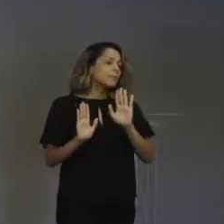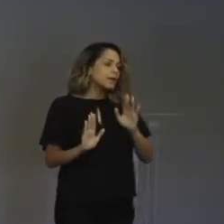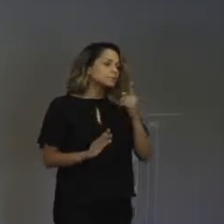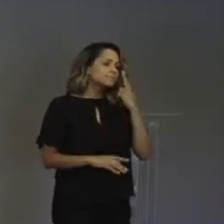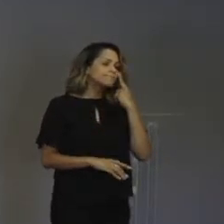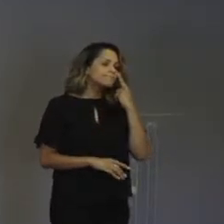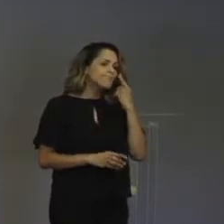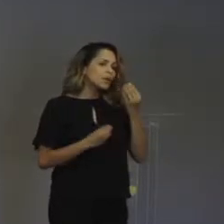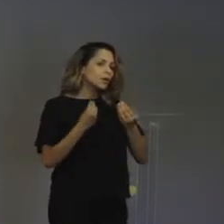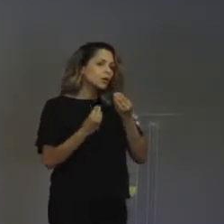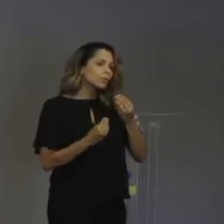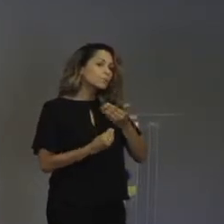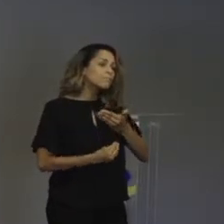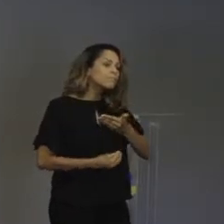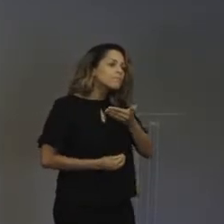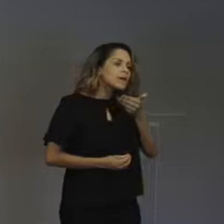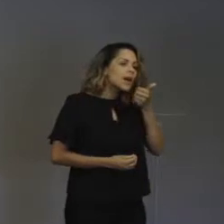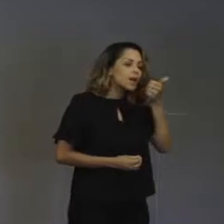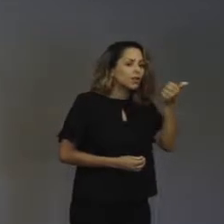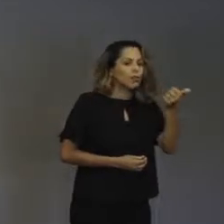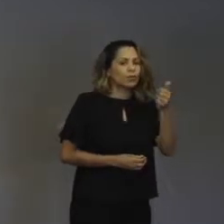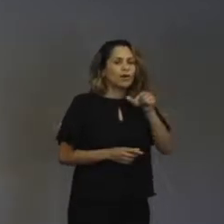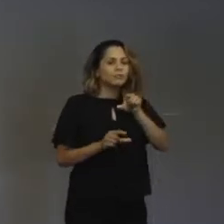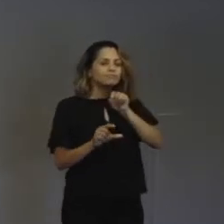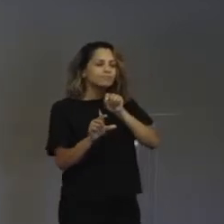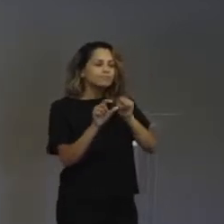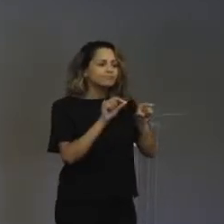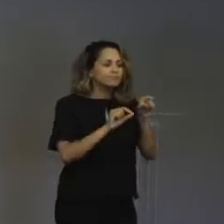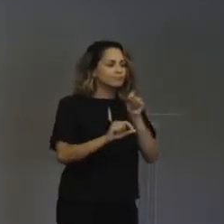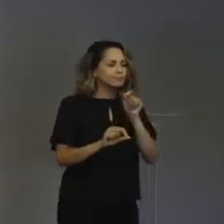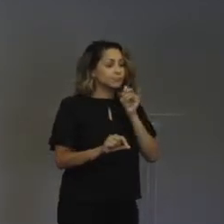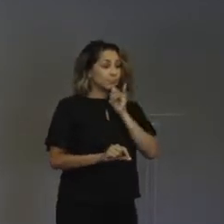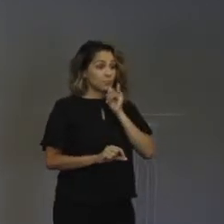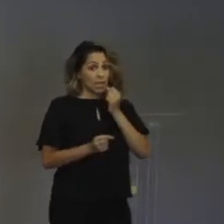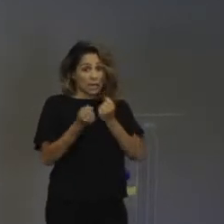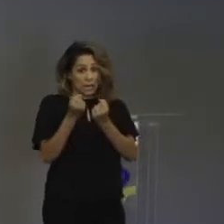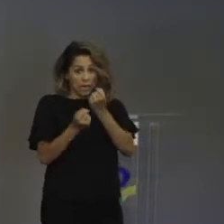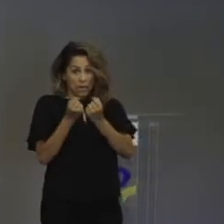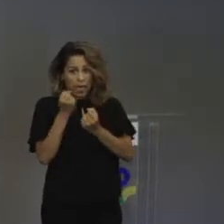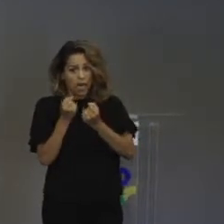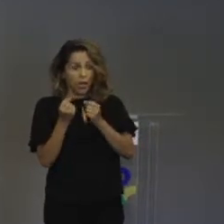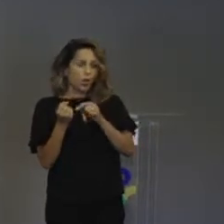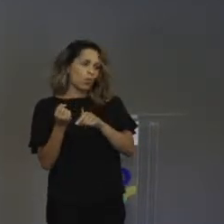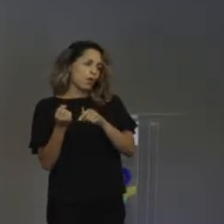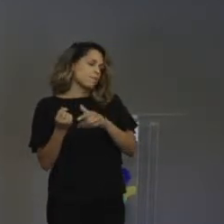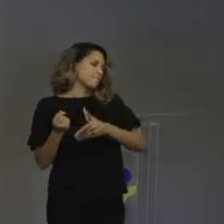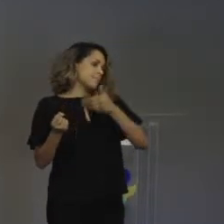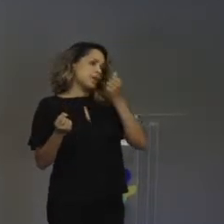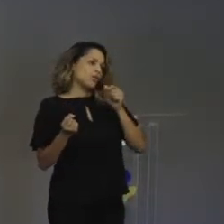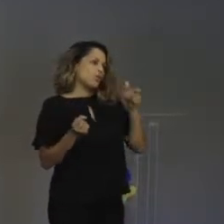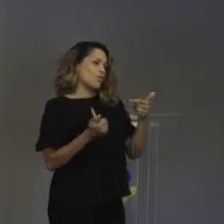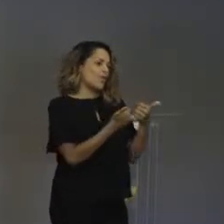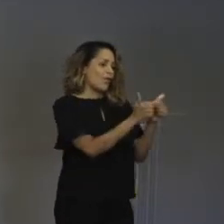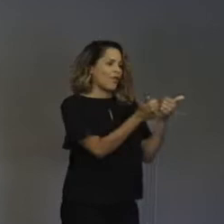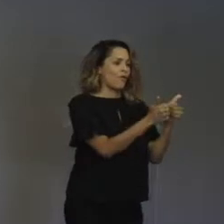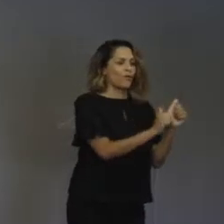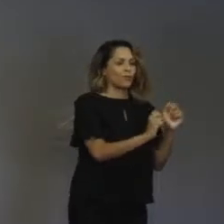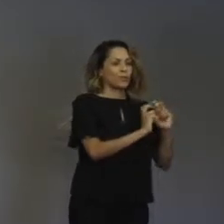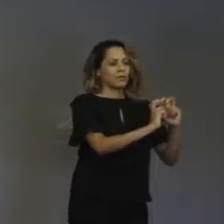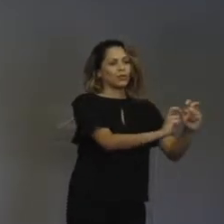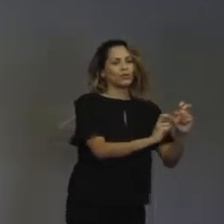como que a gente melhora as outras opções. Por exemplo, o carro ganha do transporte coletivo para muitas pessoas porque o transporte coletivo tem